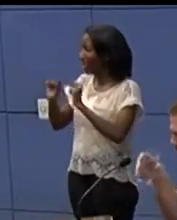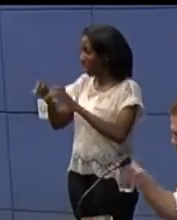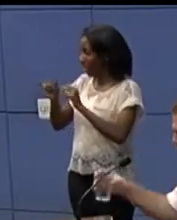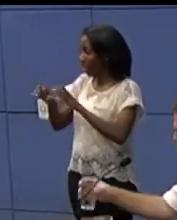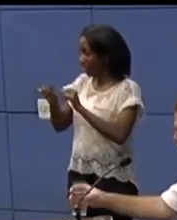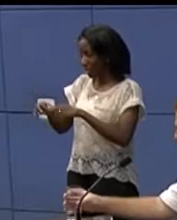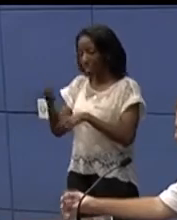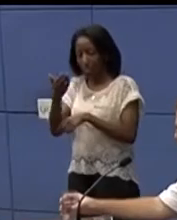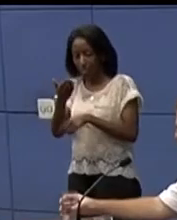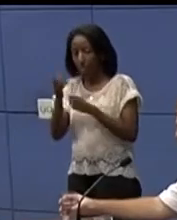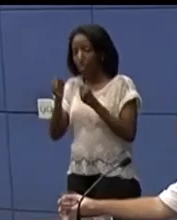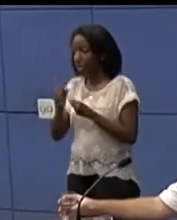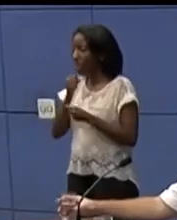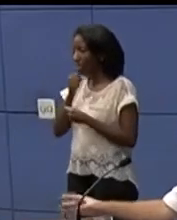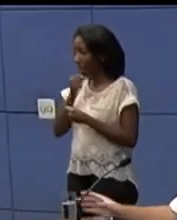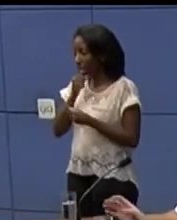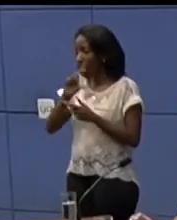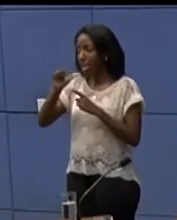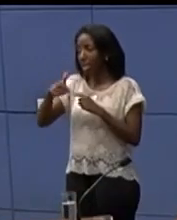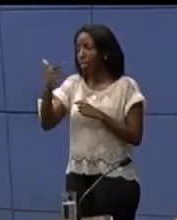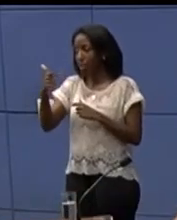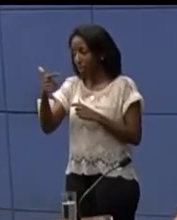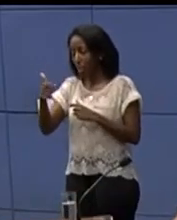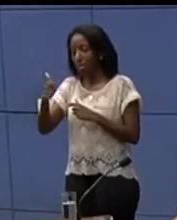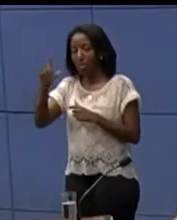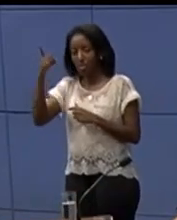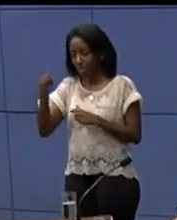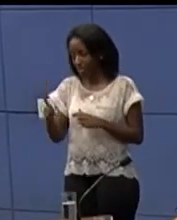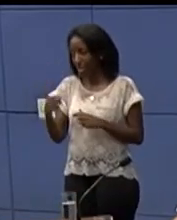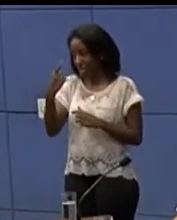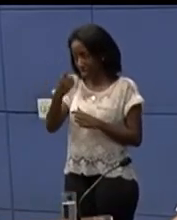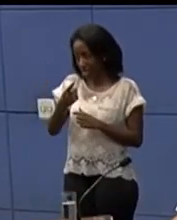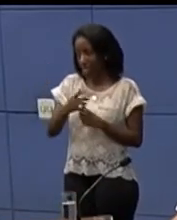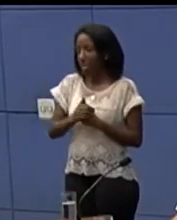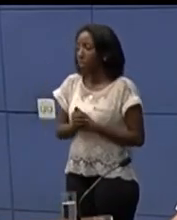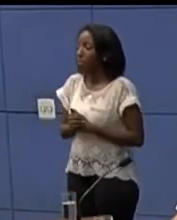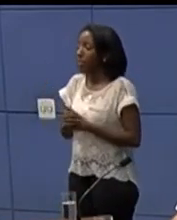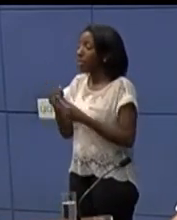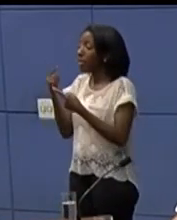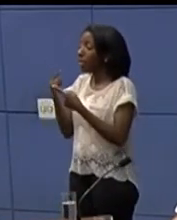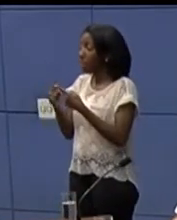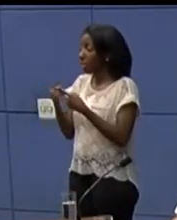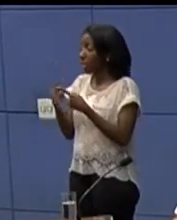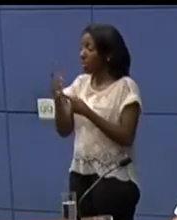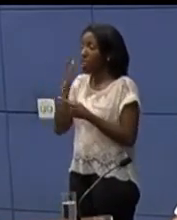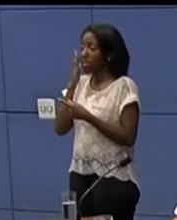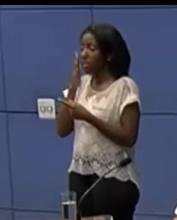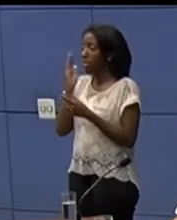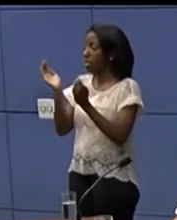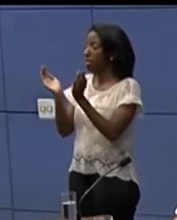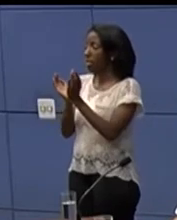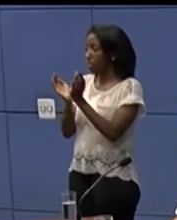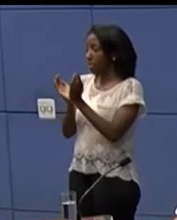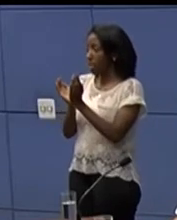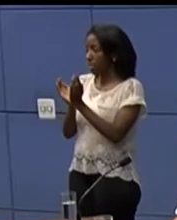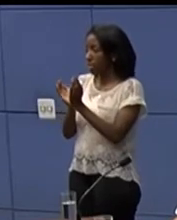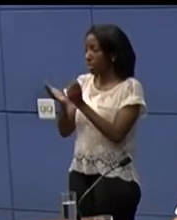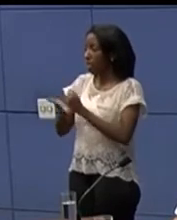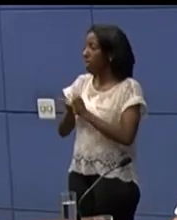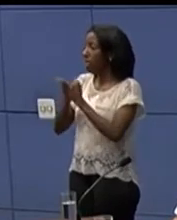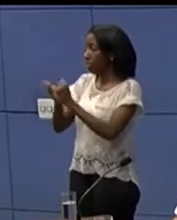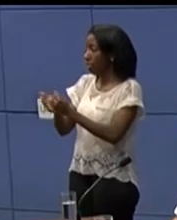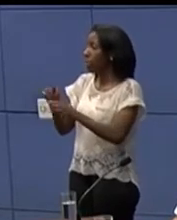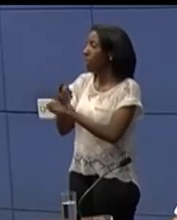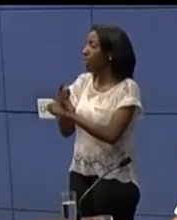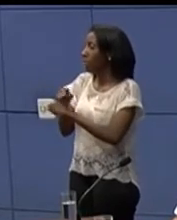e depois a secretária Manoele Garrido, tendo assim, a comissão faz